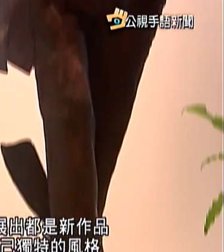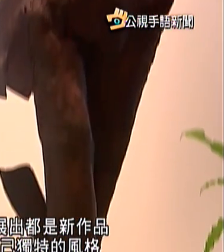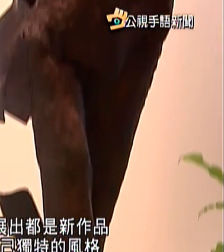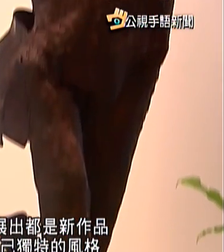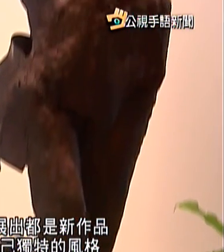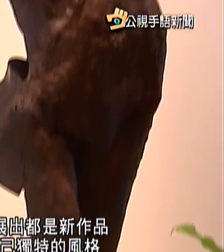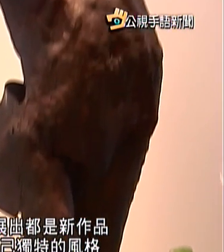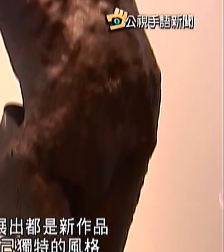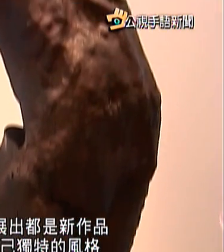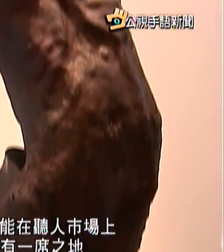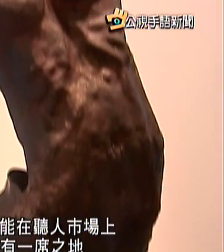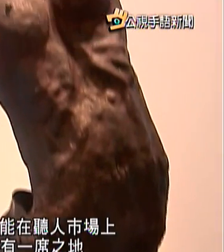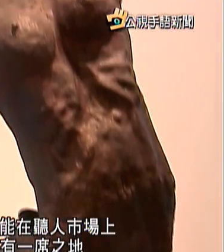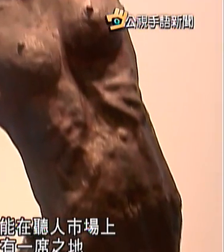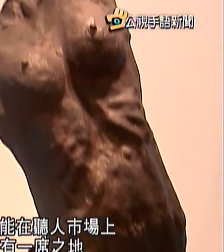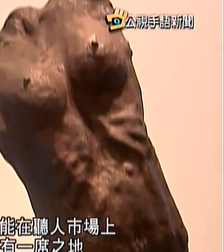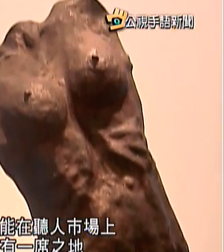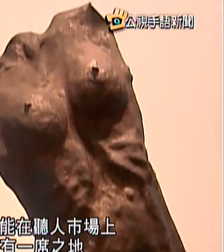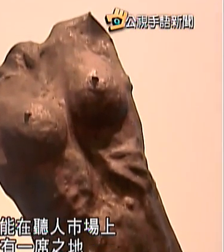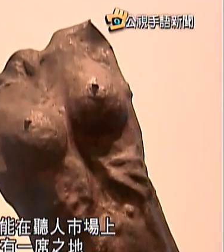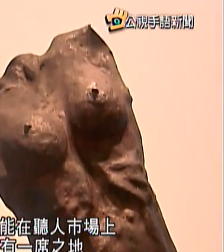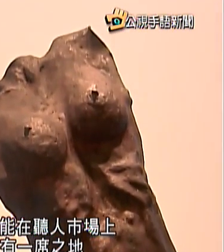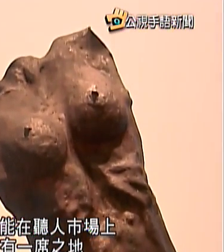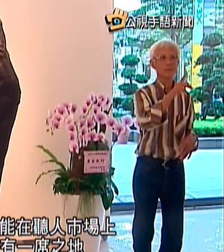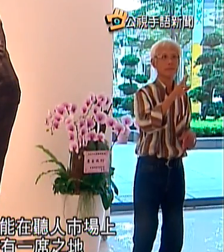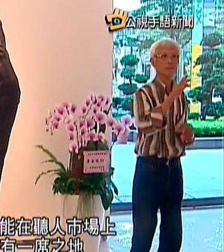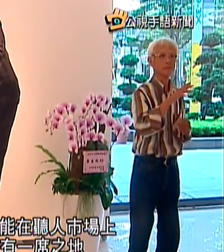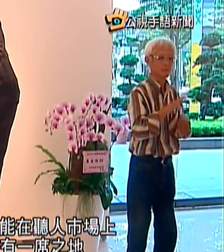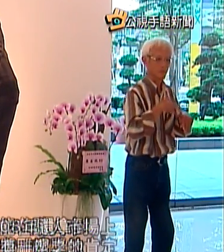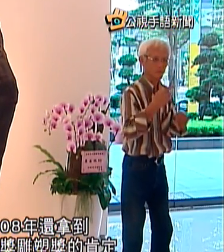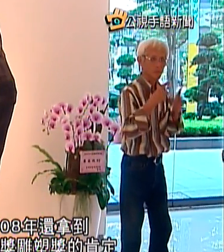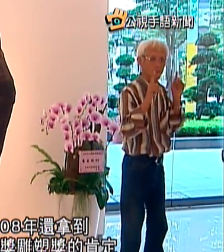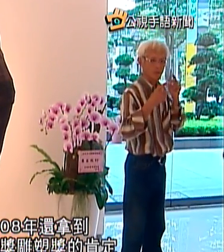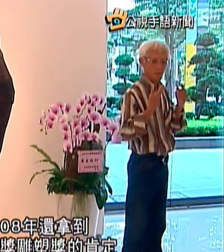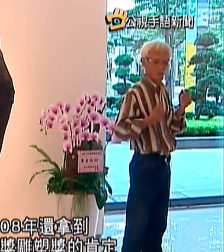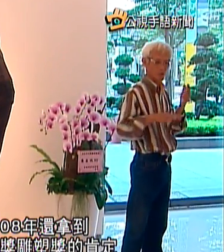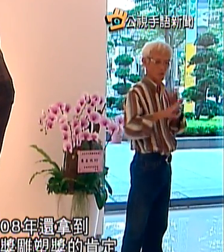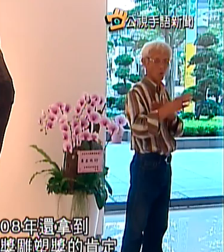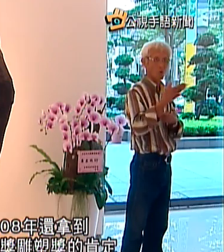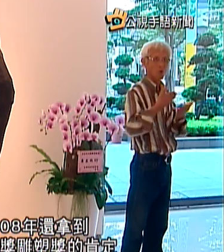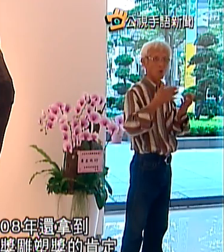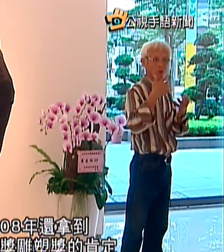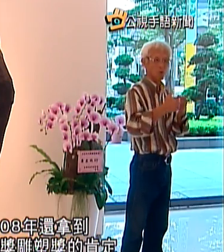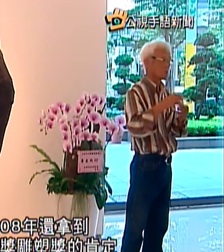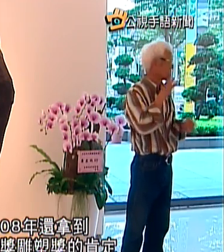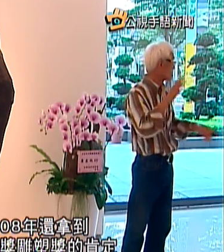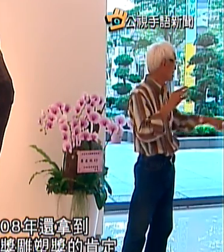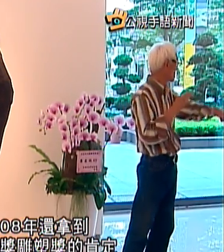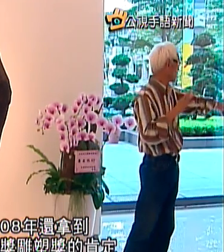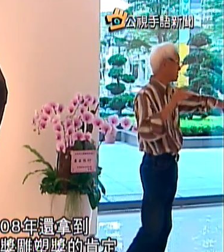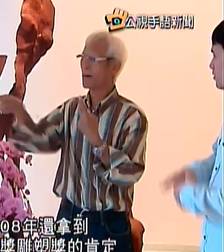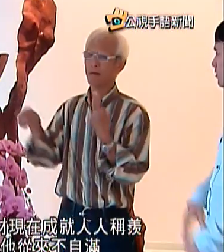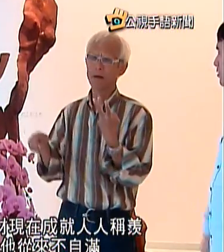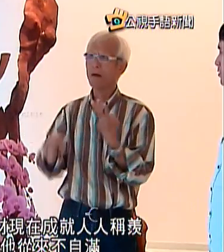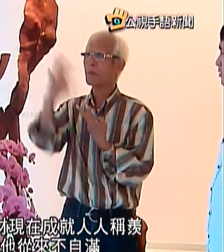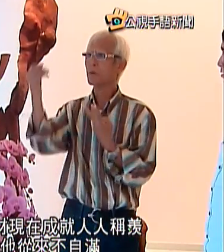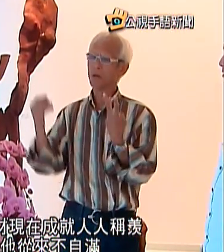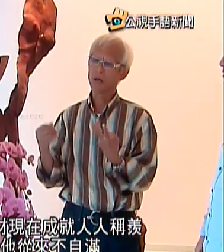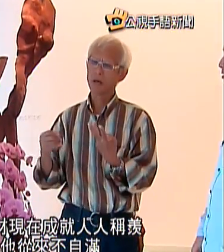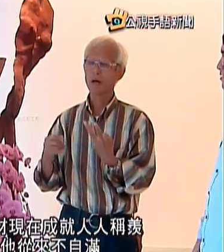风格，自然就能够在听人市场上占有一席之地。2008年还拿到53连雕塑奖的肯定。就算林良才现在成